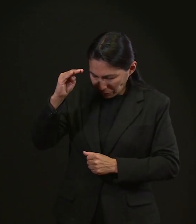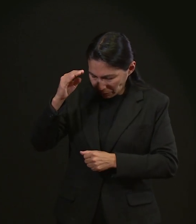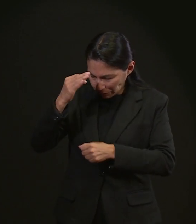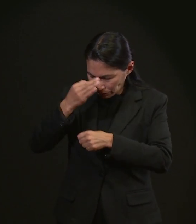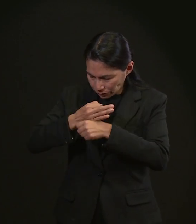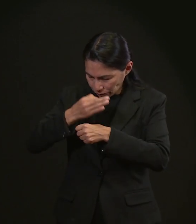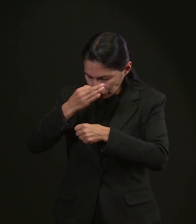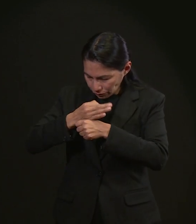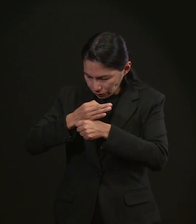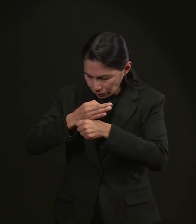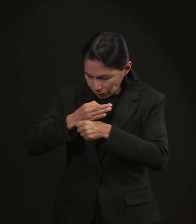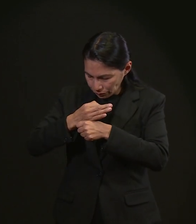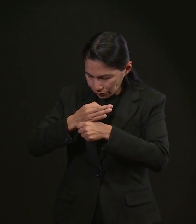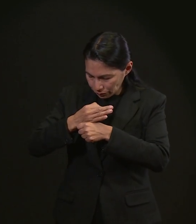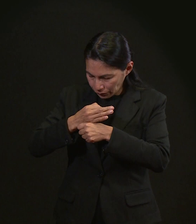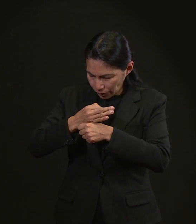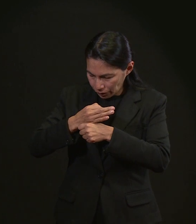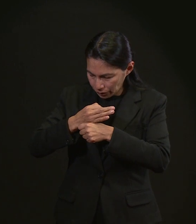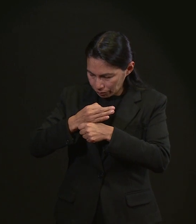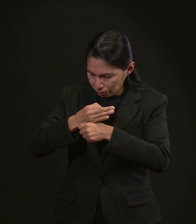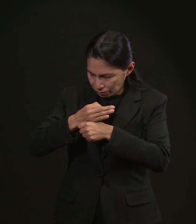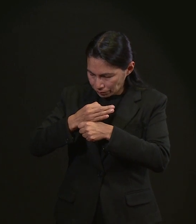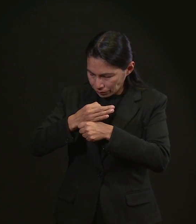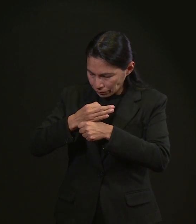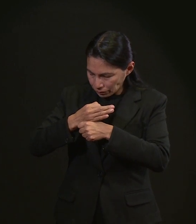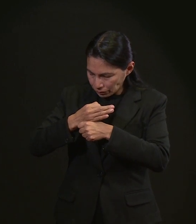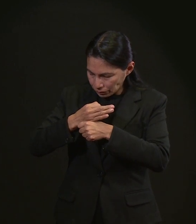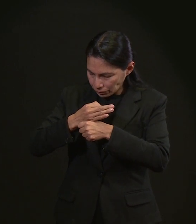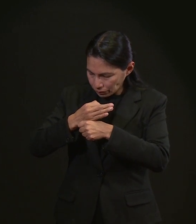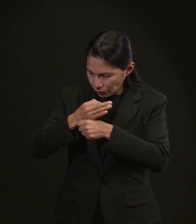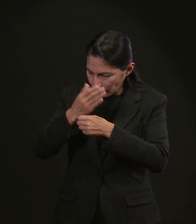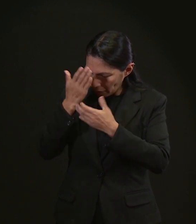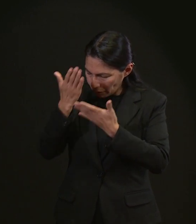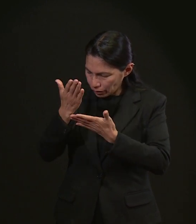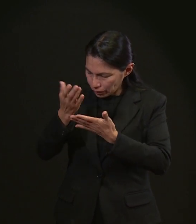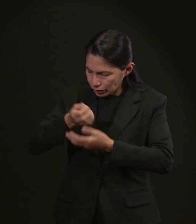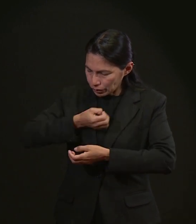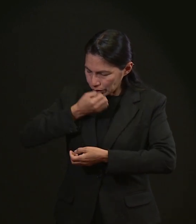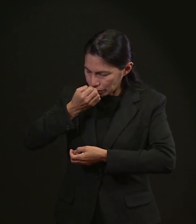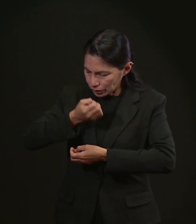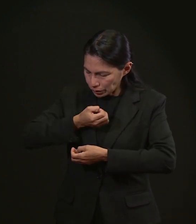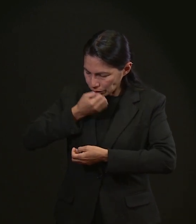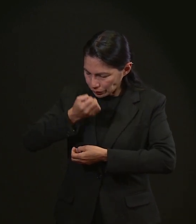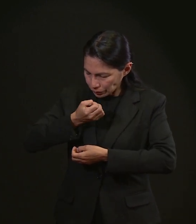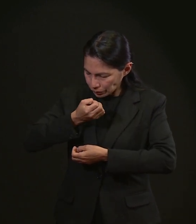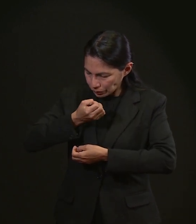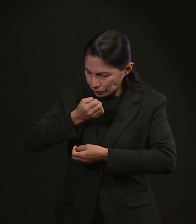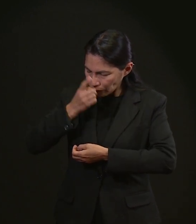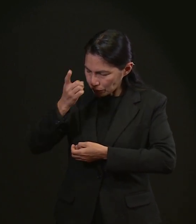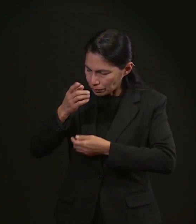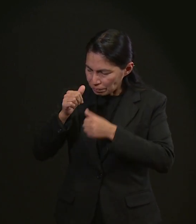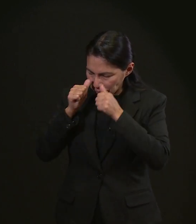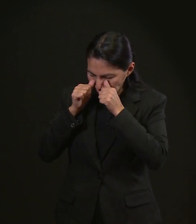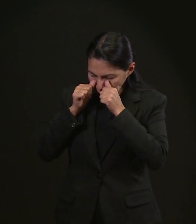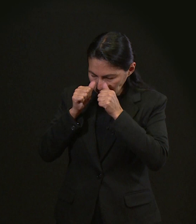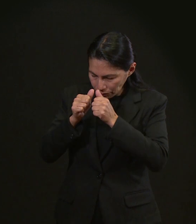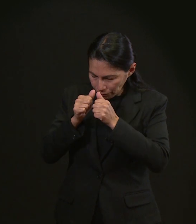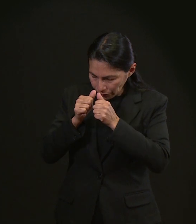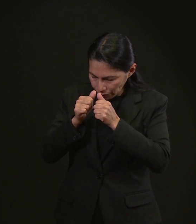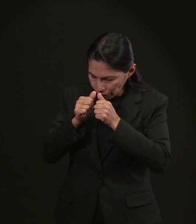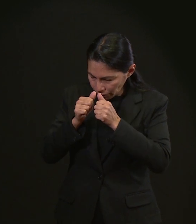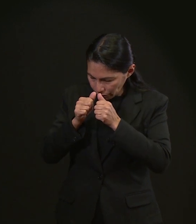señor en esta hora estamos ante ti sabemos que hay muchos pedidos de oración tú escuchas